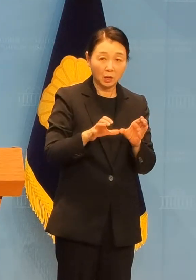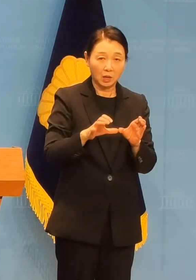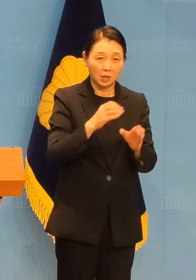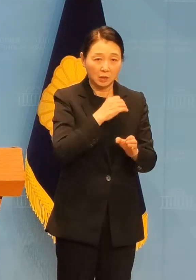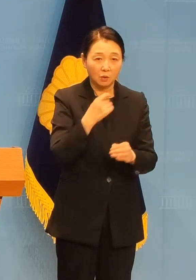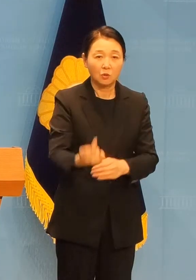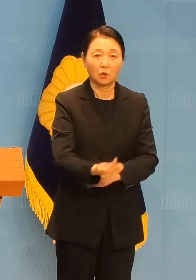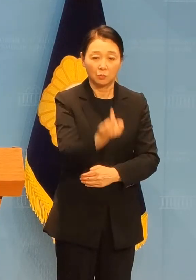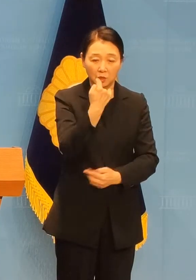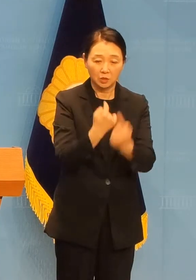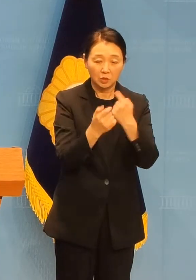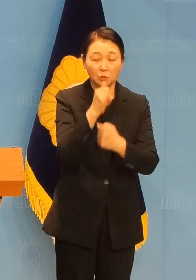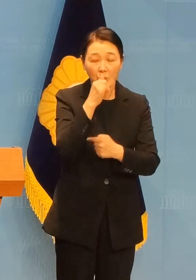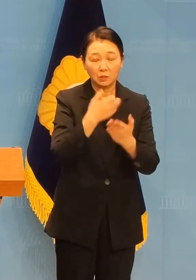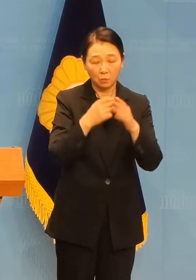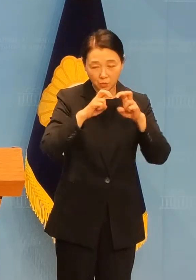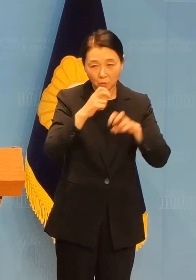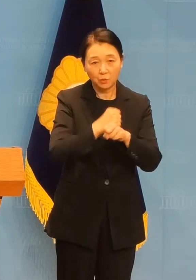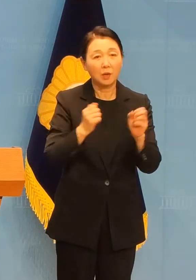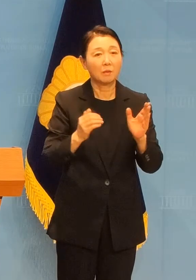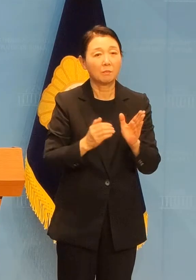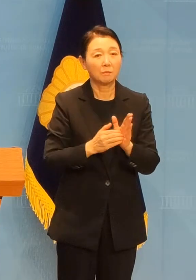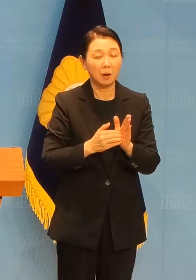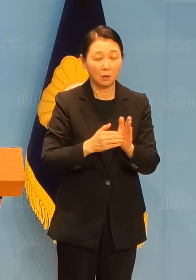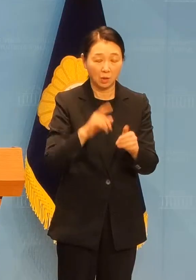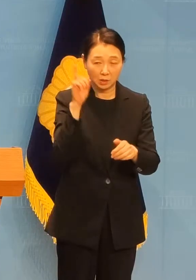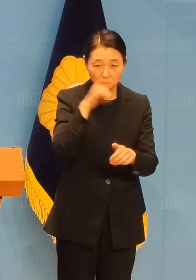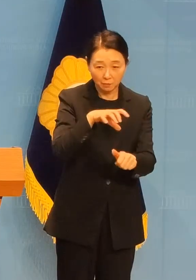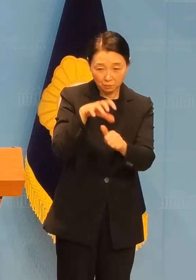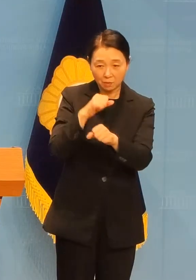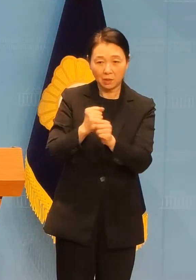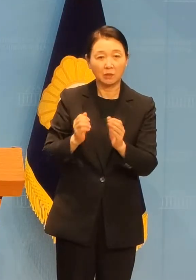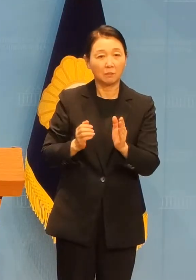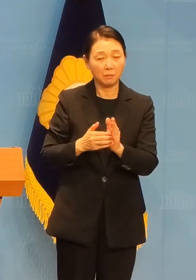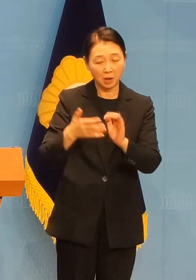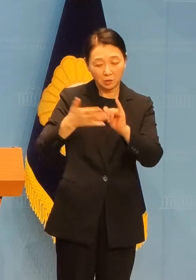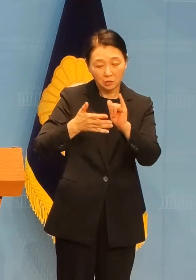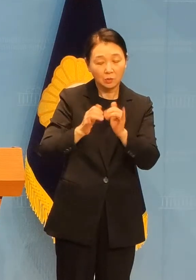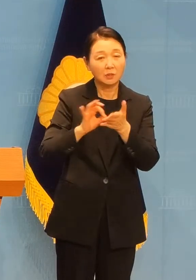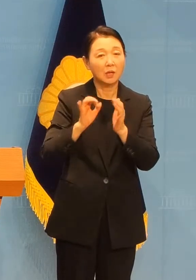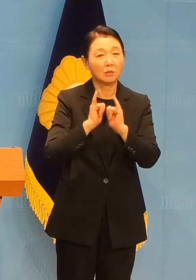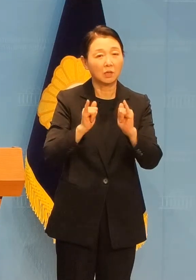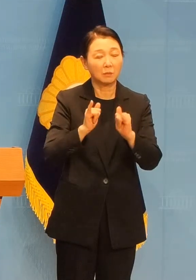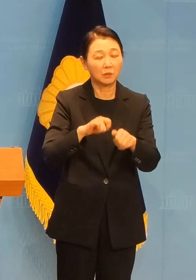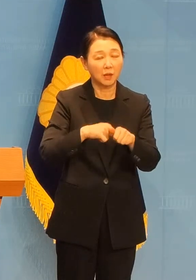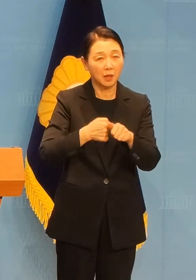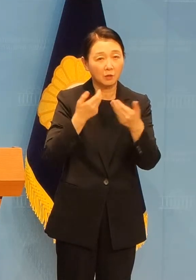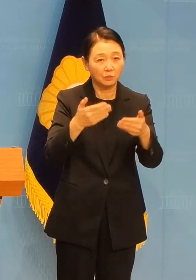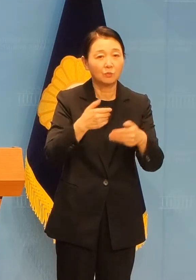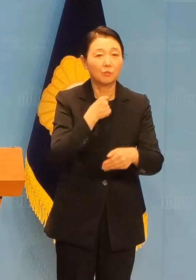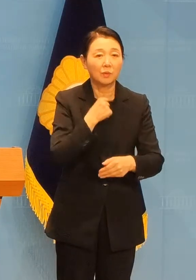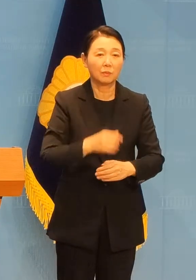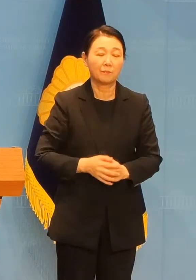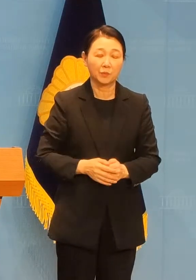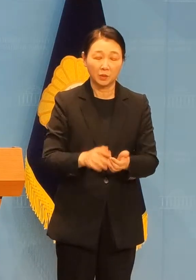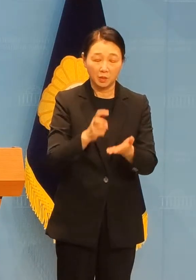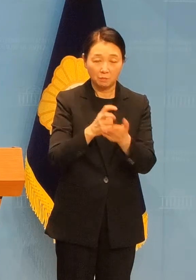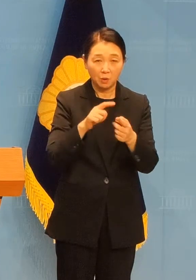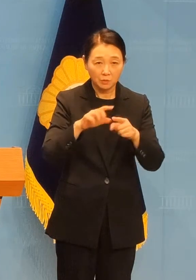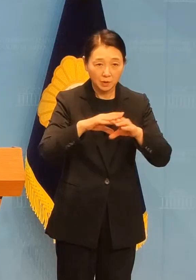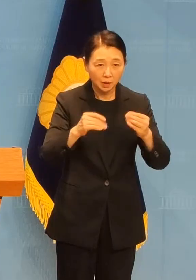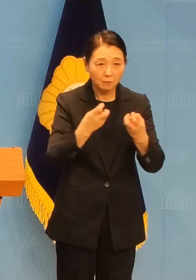허위 조작 정보들을 면밀히 검토하고 악의적으로 유포되는 플랫폼 사용자들에 대해서 엄중히 대응하겠습니다. 법적 대응